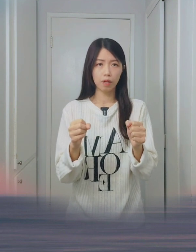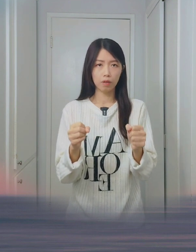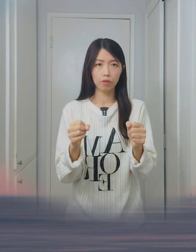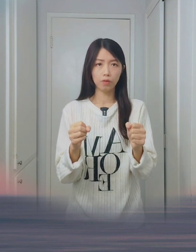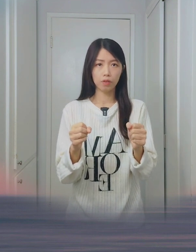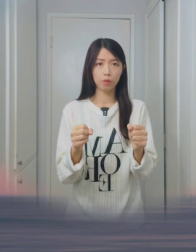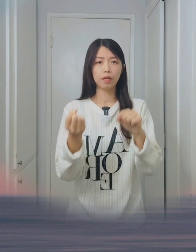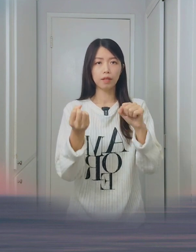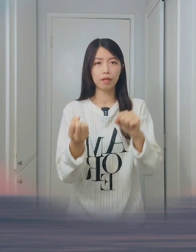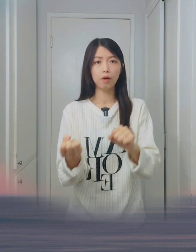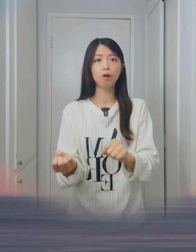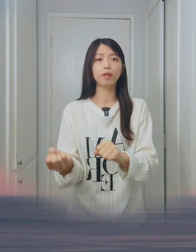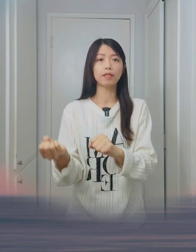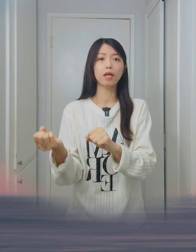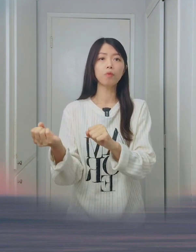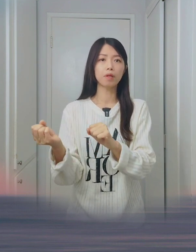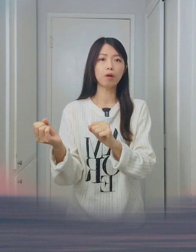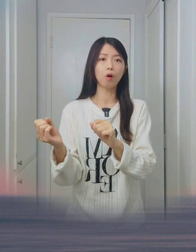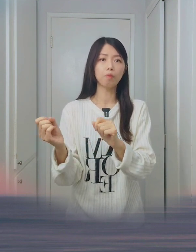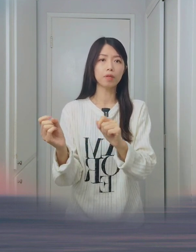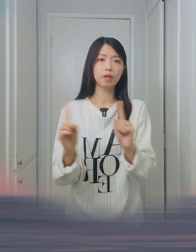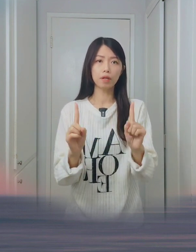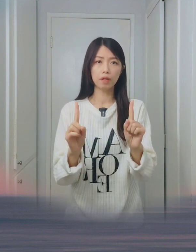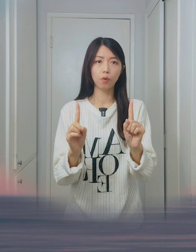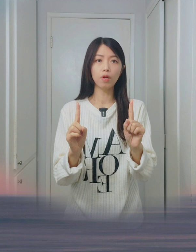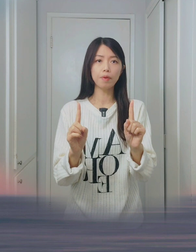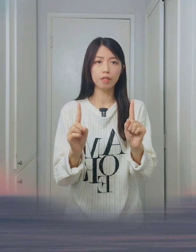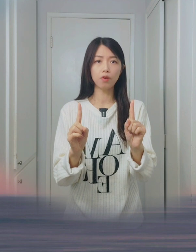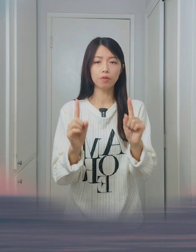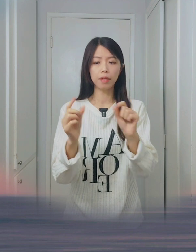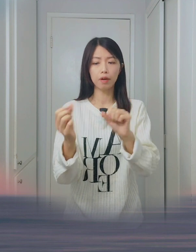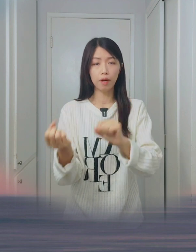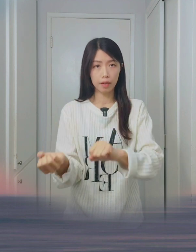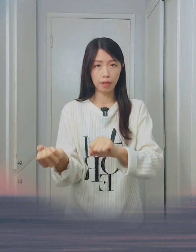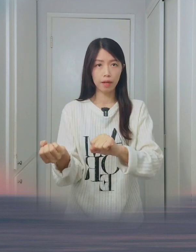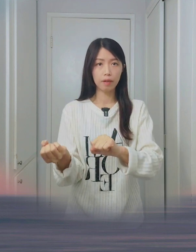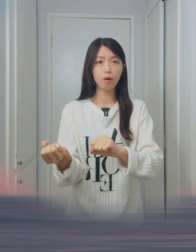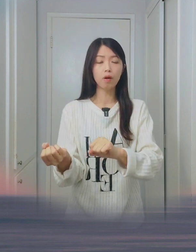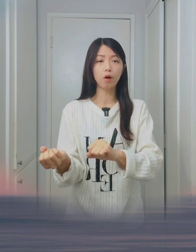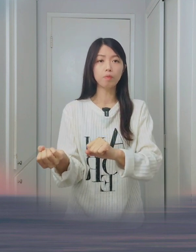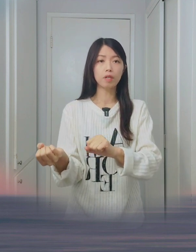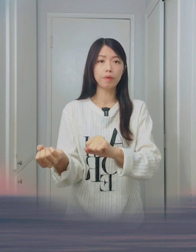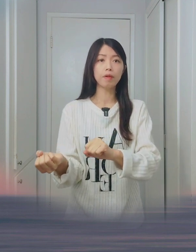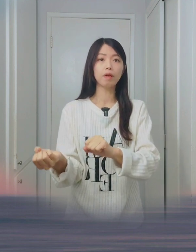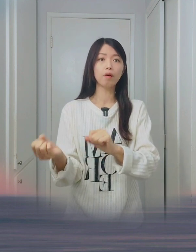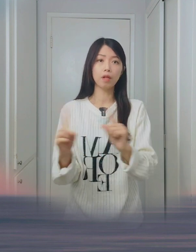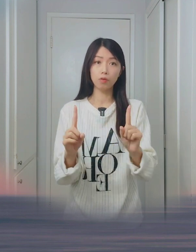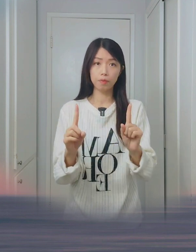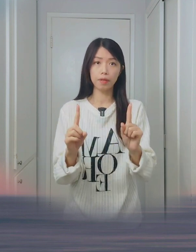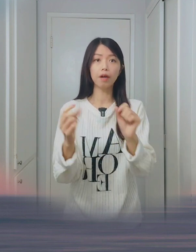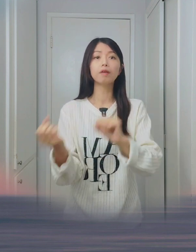양손 다 이렇게 쥐어주시고 이 상태에서 다시 세우면서 검지를 올리면서 세워주시면 돼요. 이 상태에서 검지를